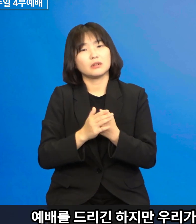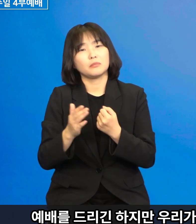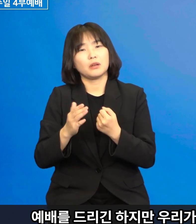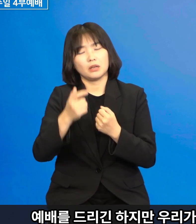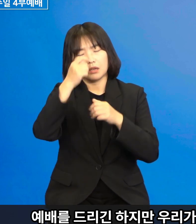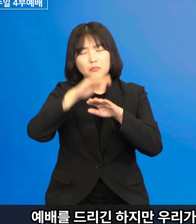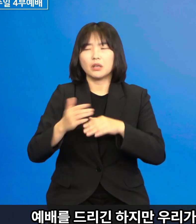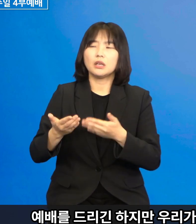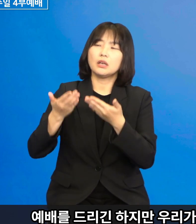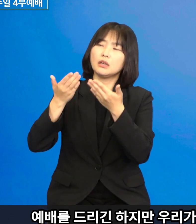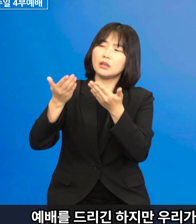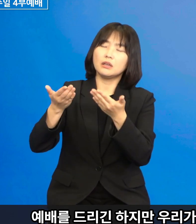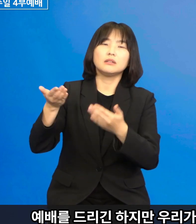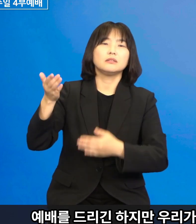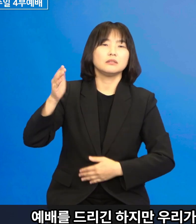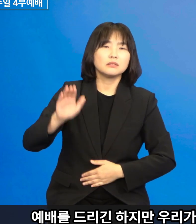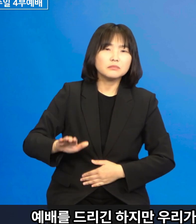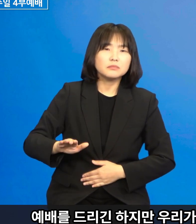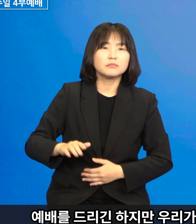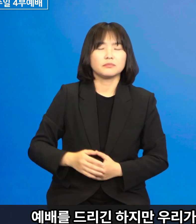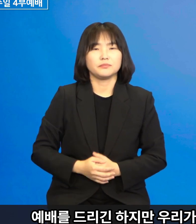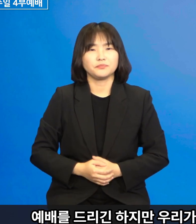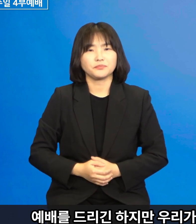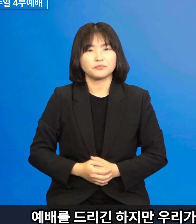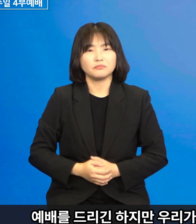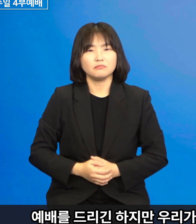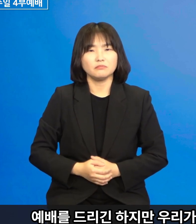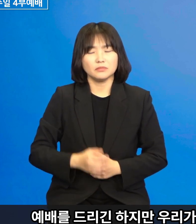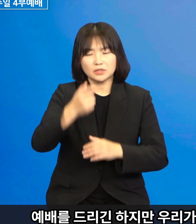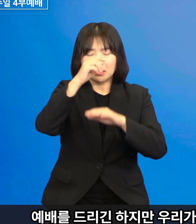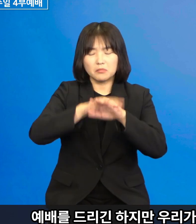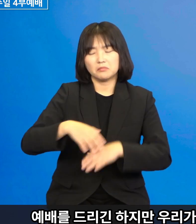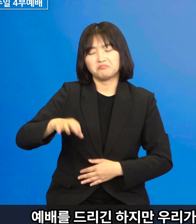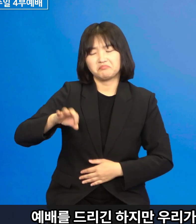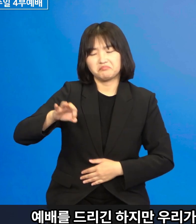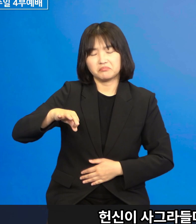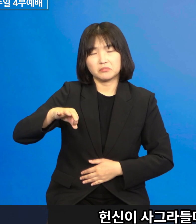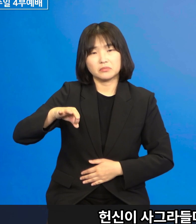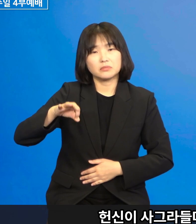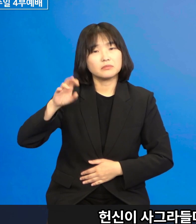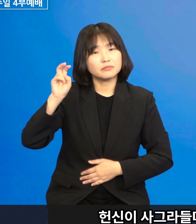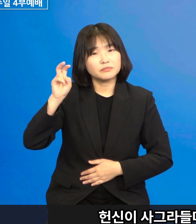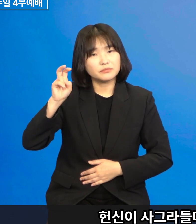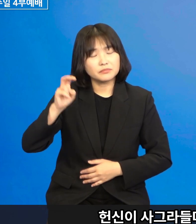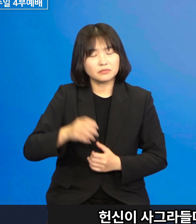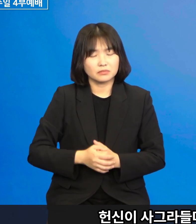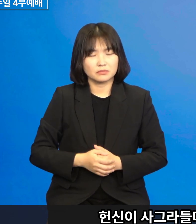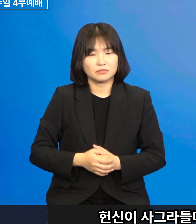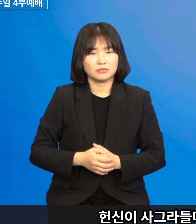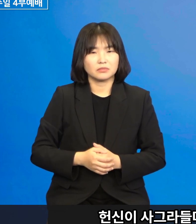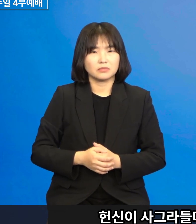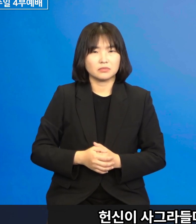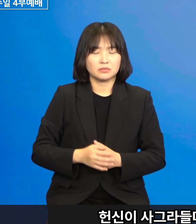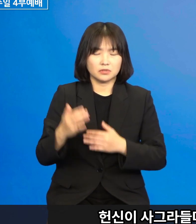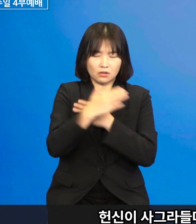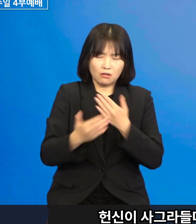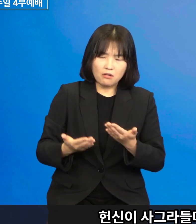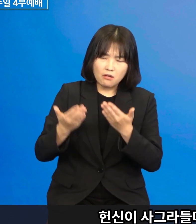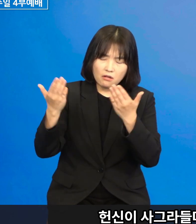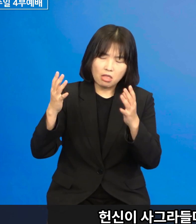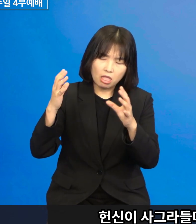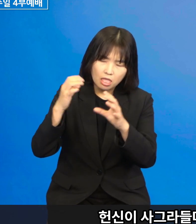예배를 드리긴 하지만 우리가 어느덧 소홀히 드리지는 않습니까? 헌신이 사그라들며